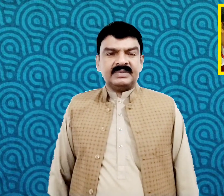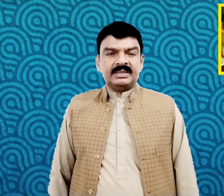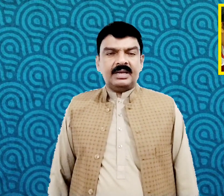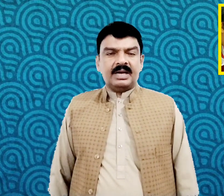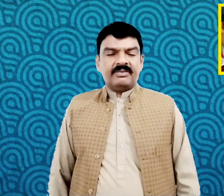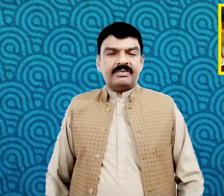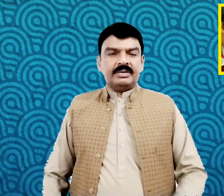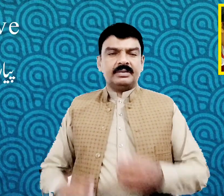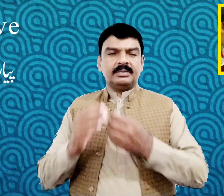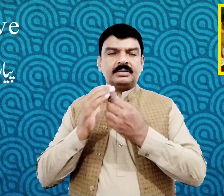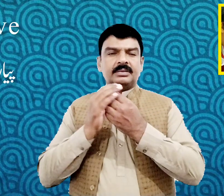लव,